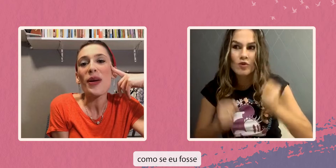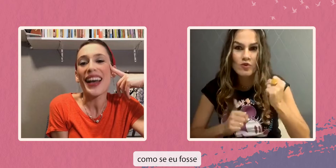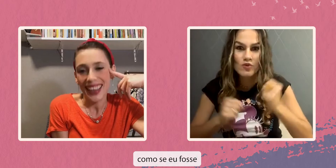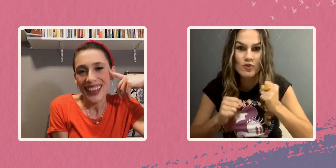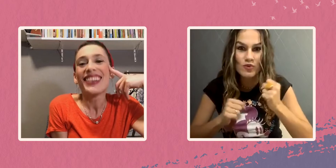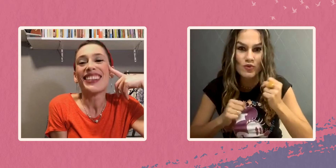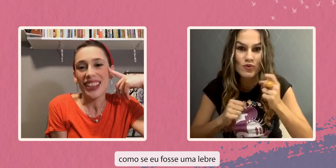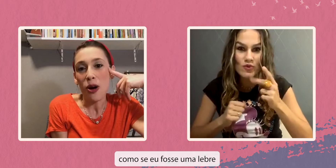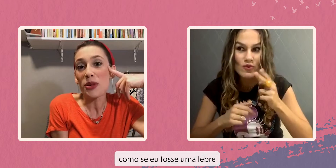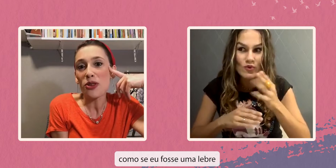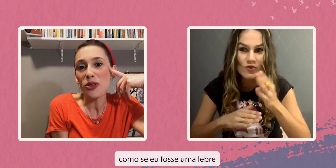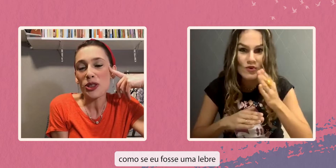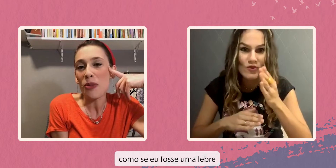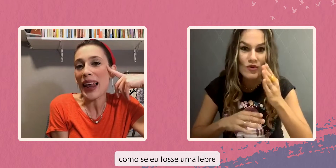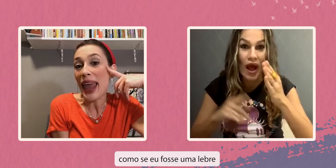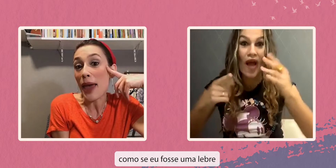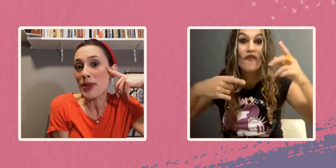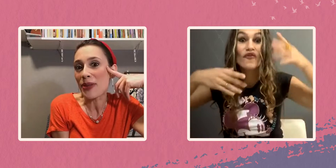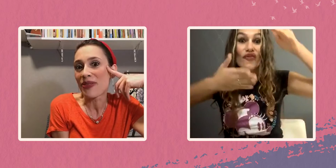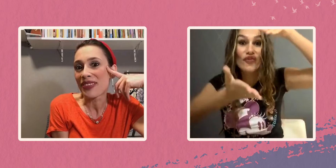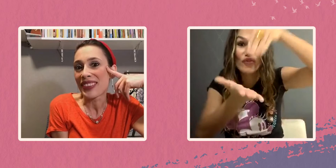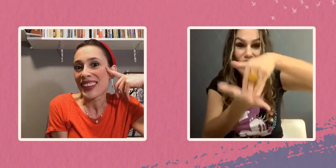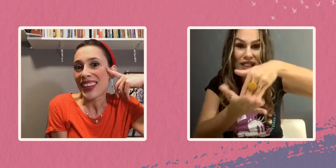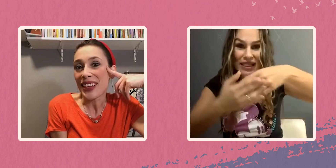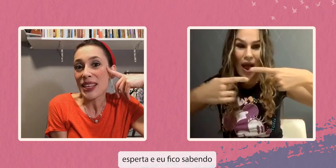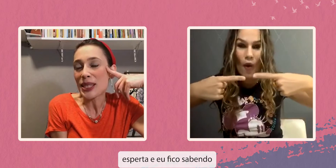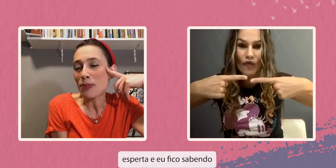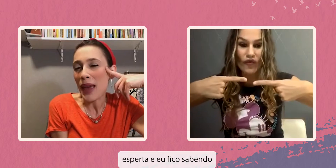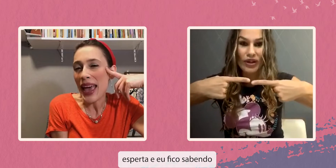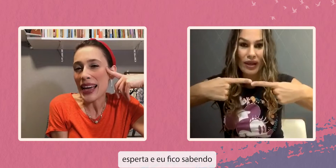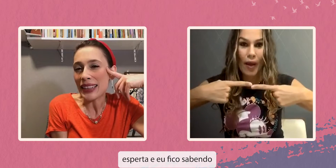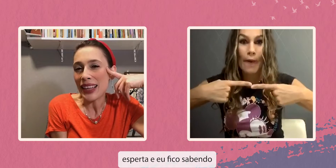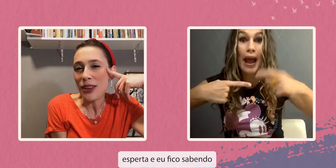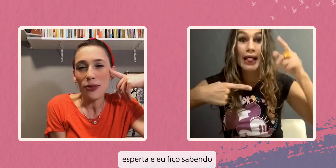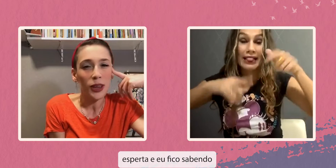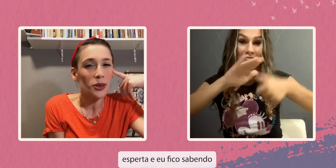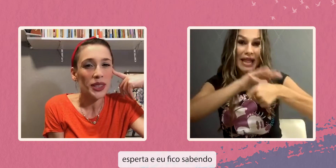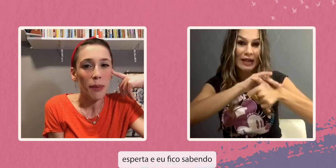fosse uma lebre.